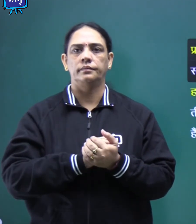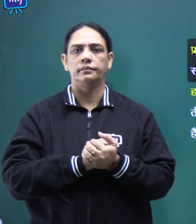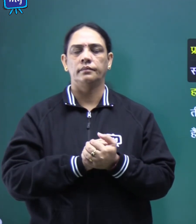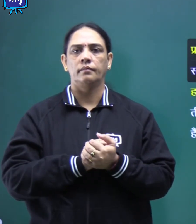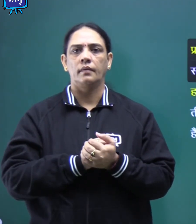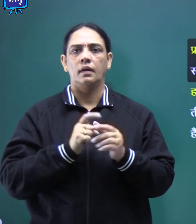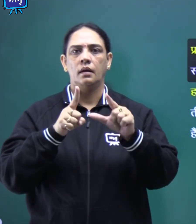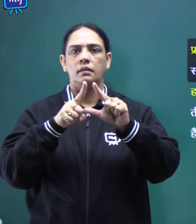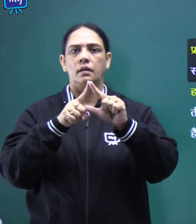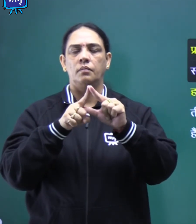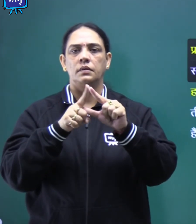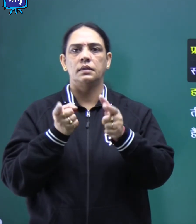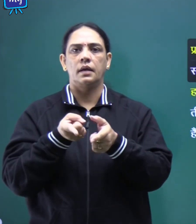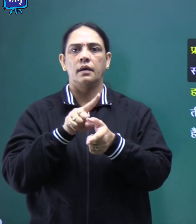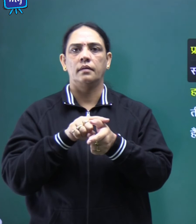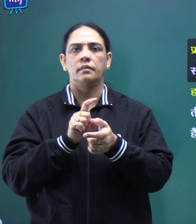त्रिभुज से